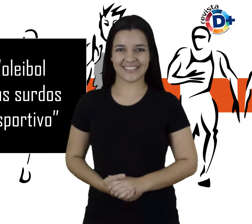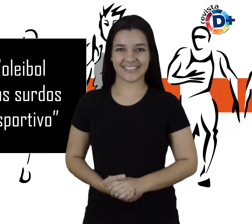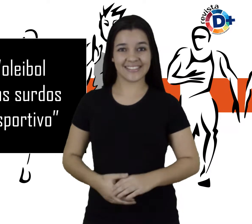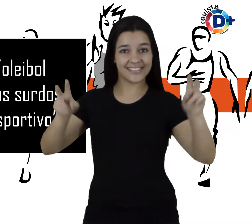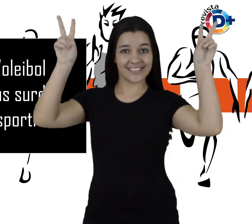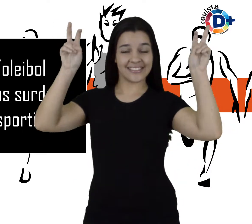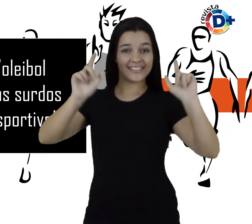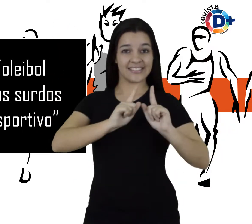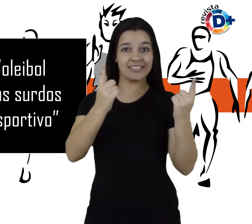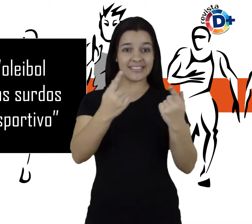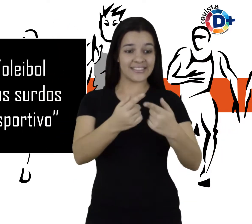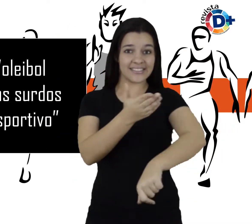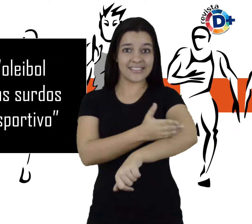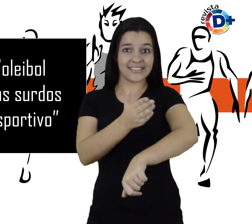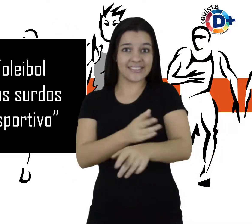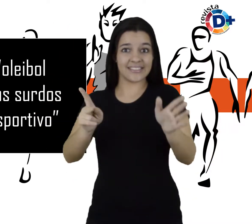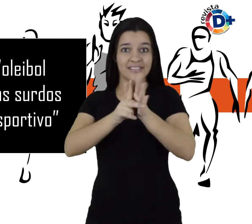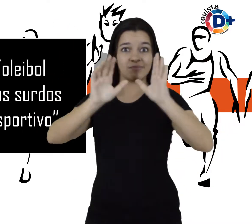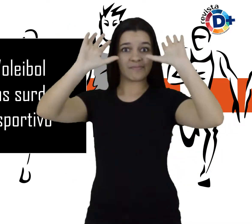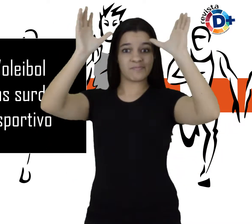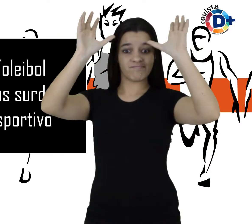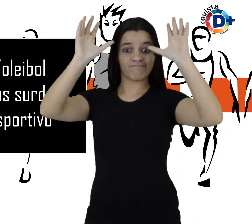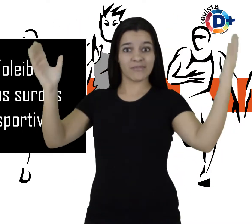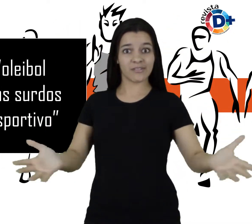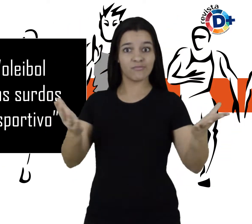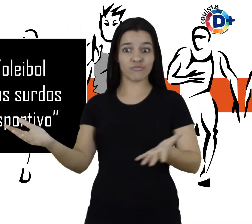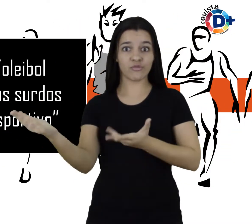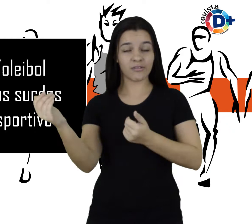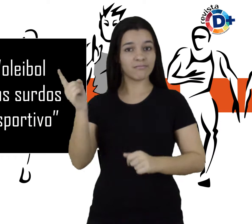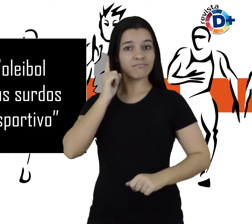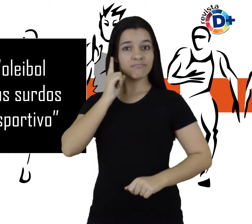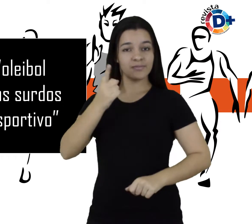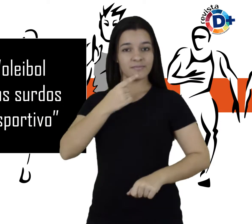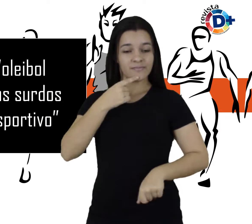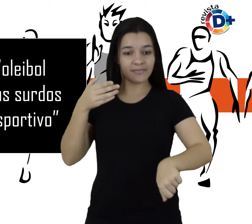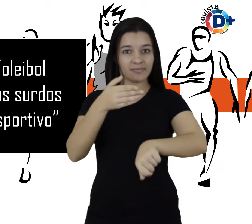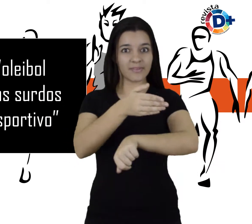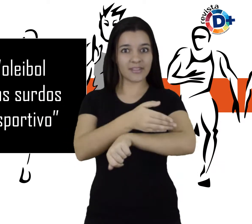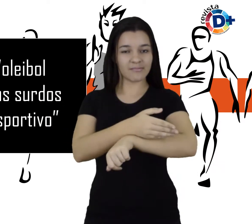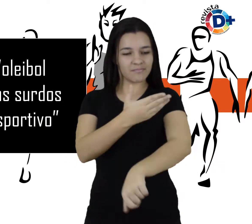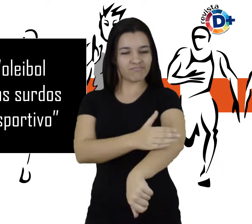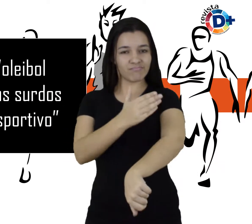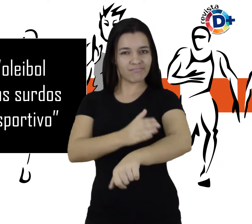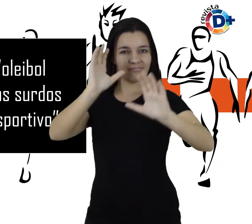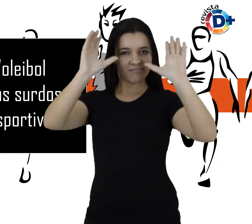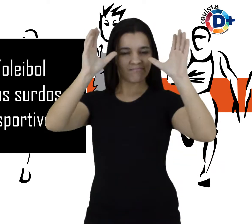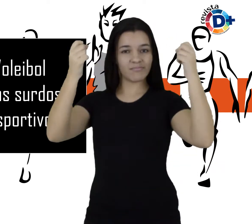Clínica de voleibol incentiva jovens surdos no universo esportivo. No